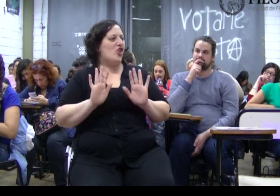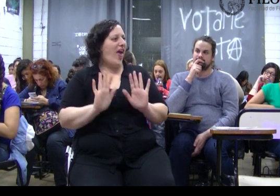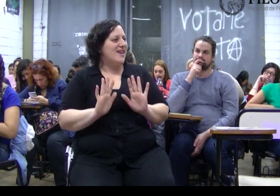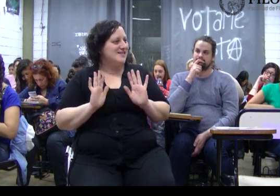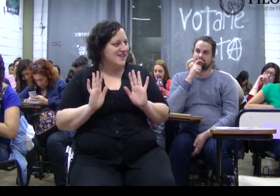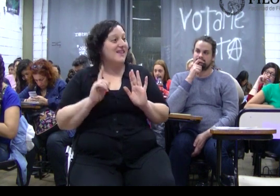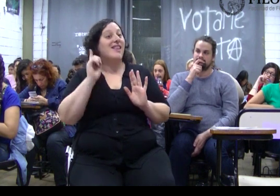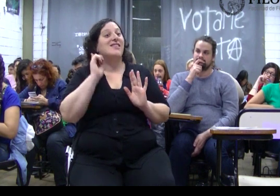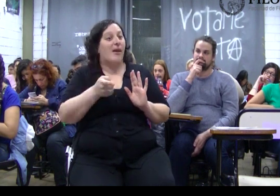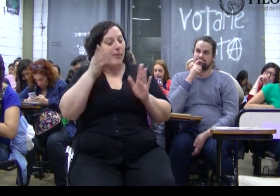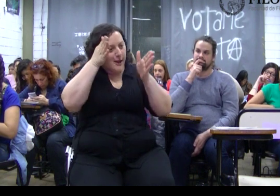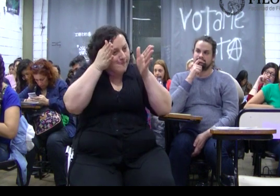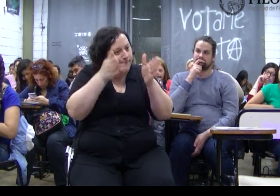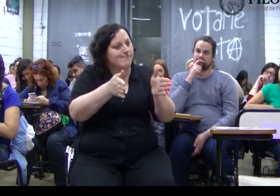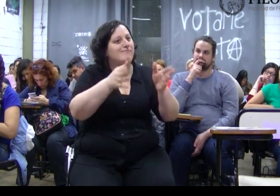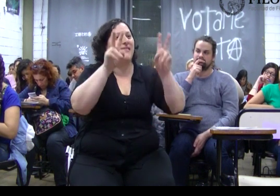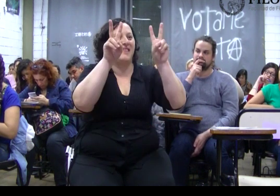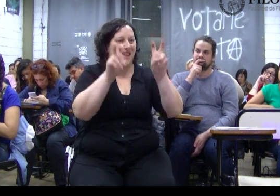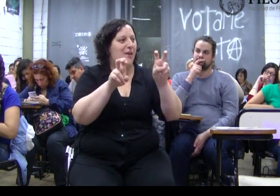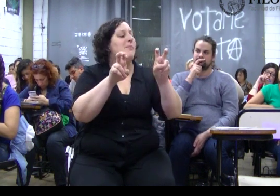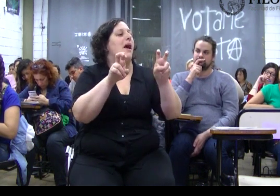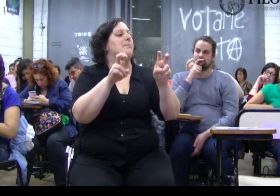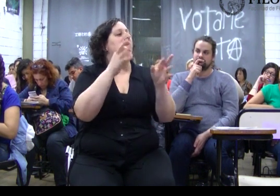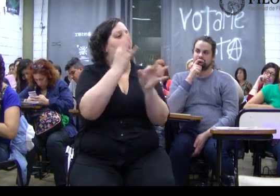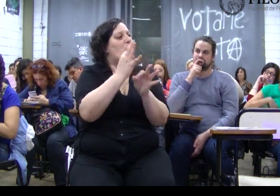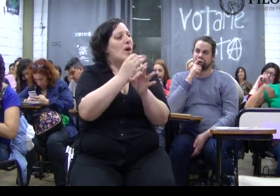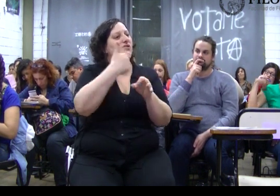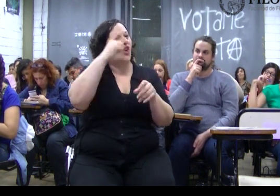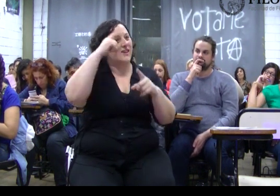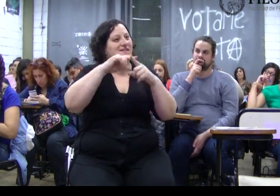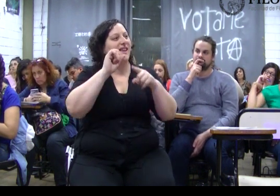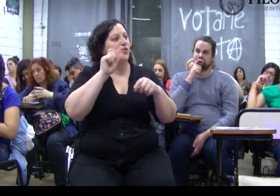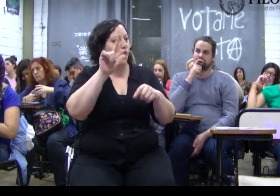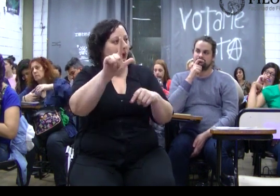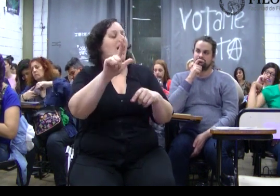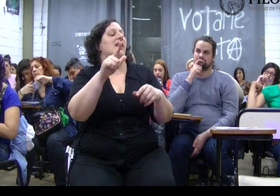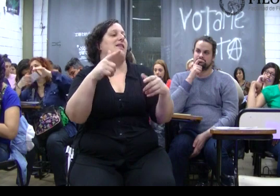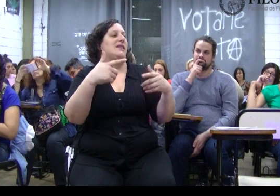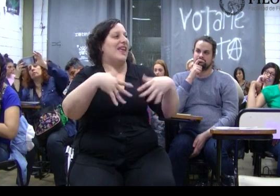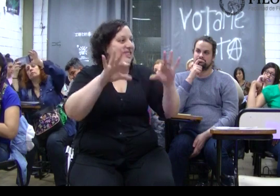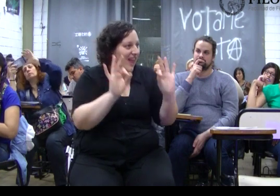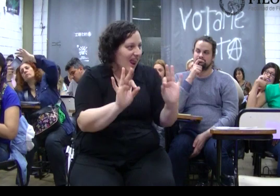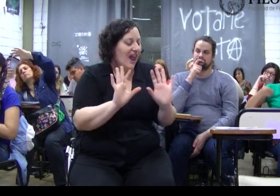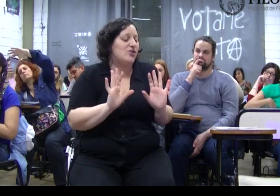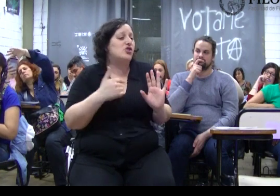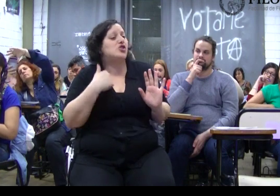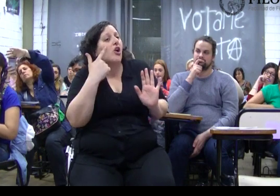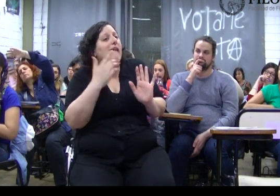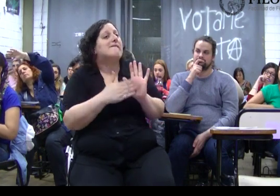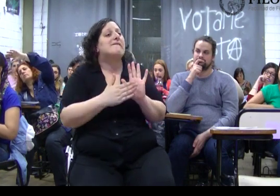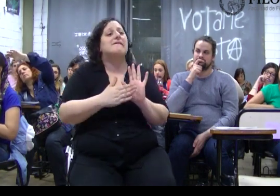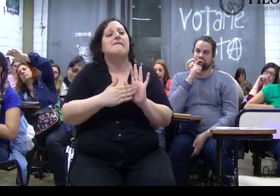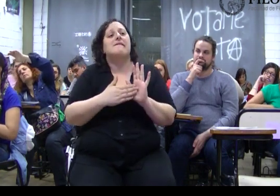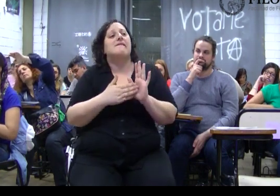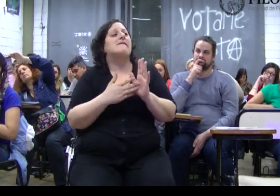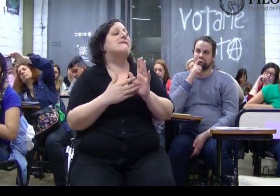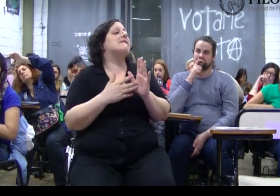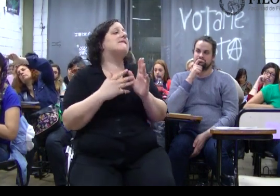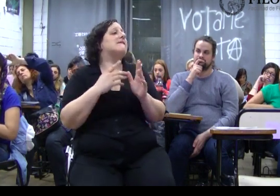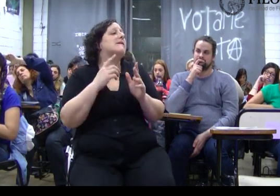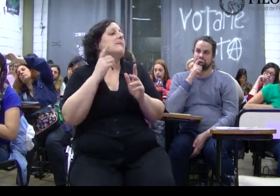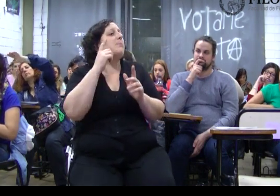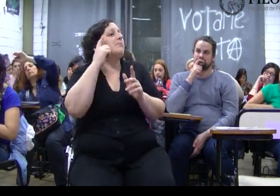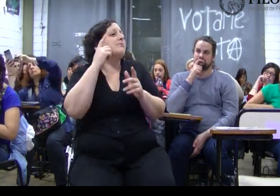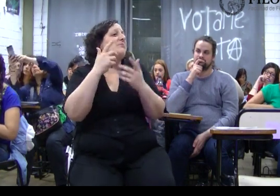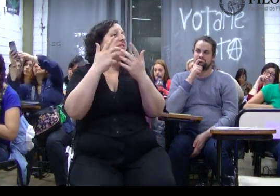También soy especialista en educación sexual integral y voy a tratar de ofrecer una intervención que tenga que ver, que retome un poco algo